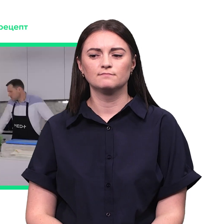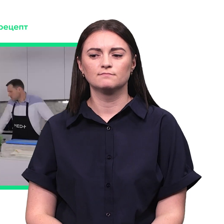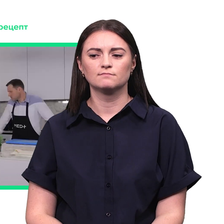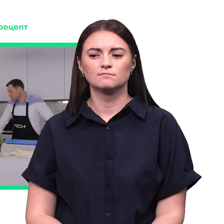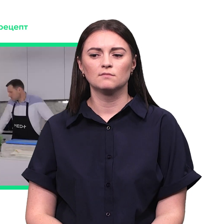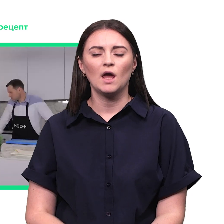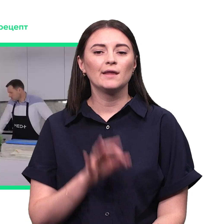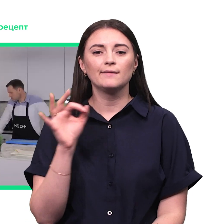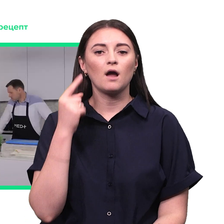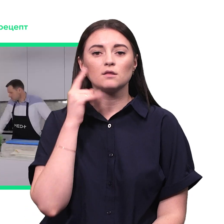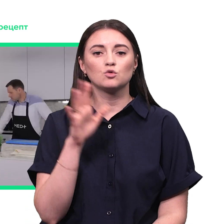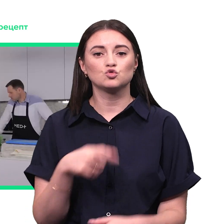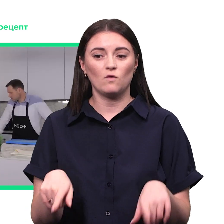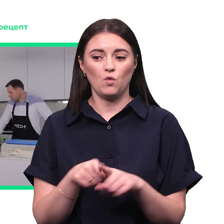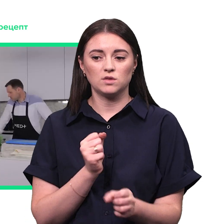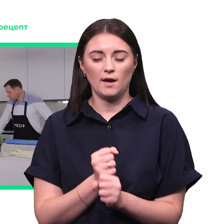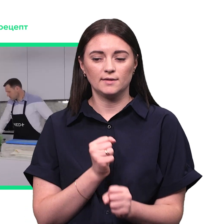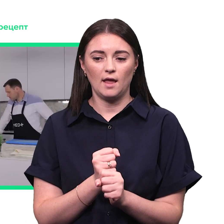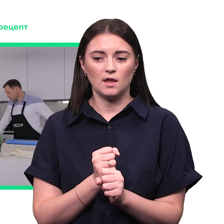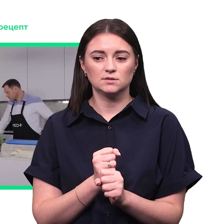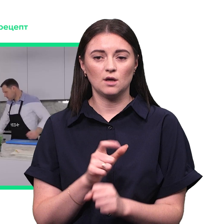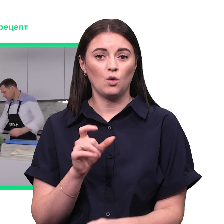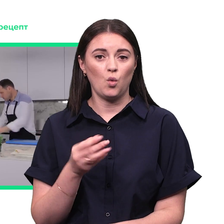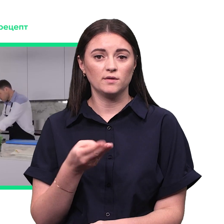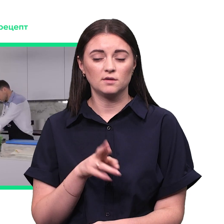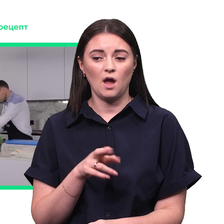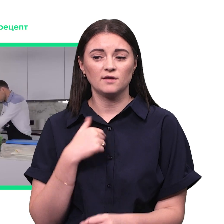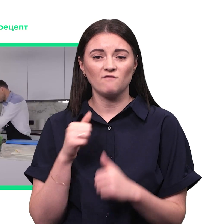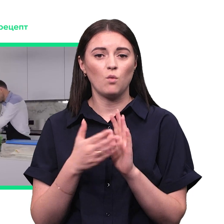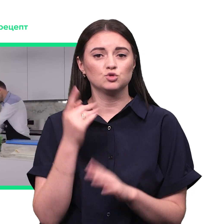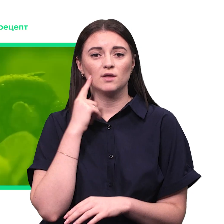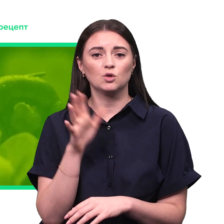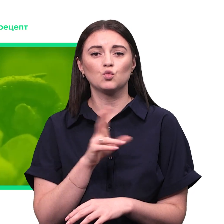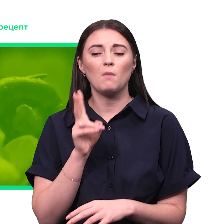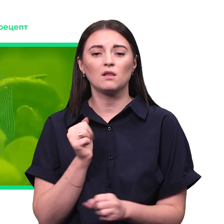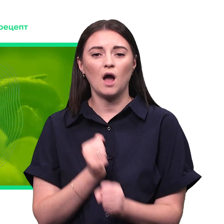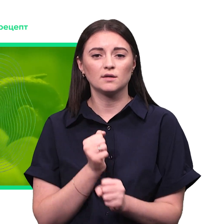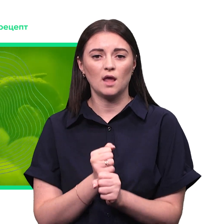Никогда не думал, что это вот так делается. Хотя, а я вообще не думал, как оно делается.